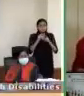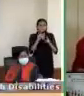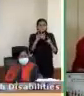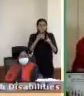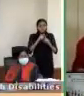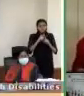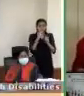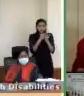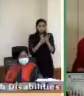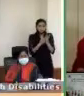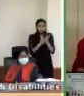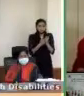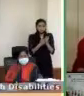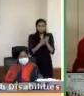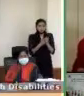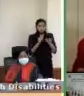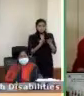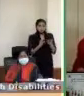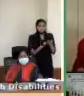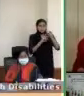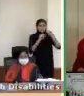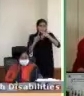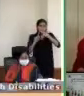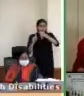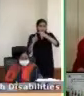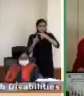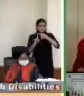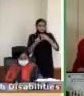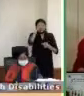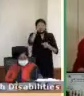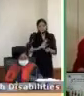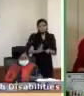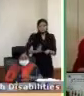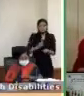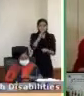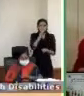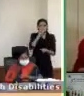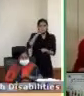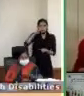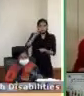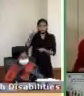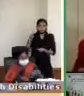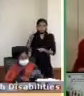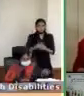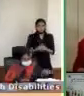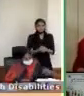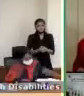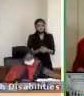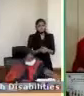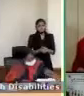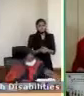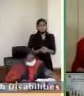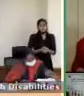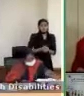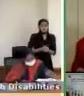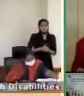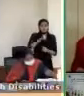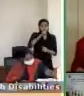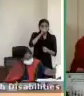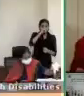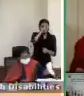5वां नॉर्थ ईस्ट इंडिया फैशन वीक 2021 राष्ट्रीय दृष्टि दिव्यांगजन